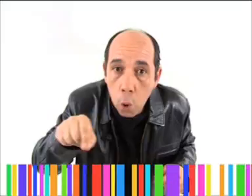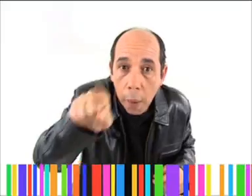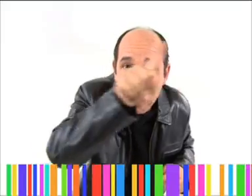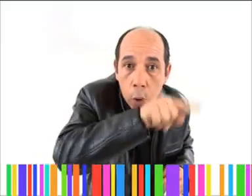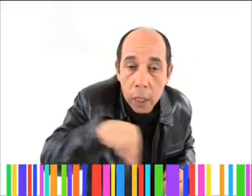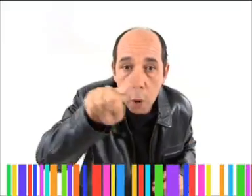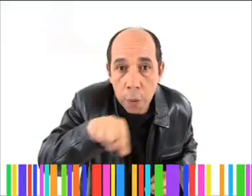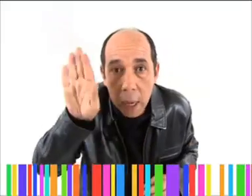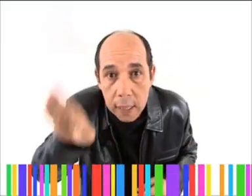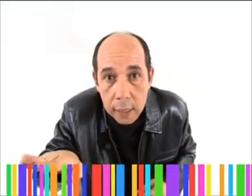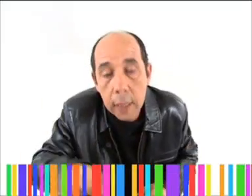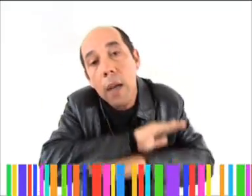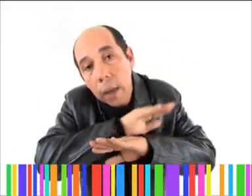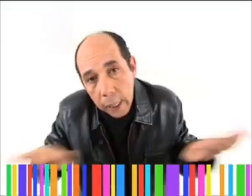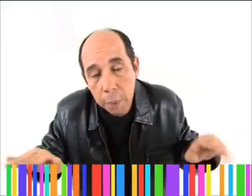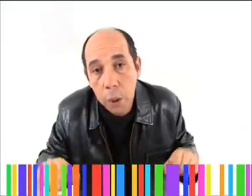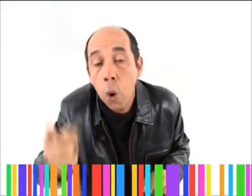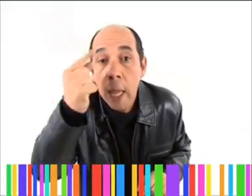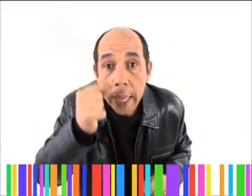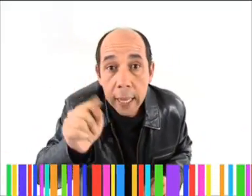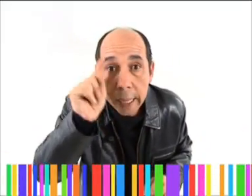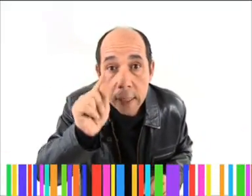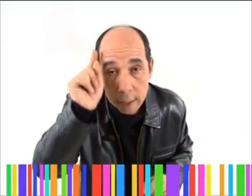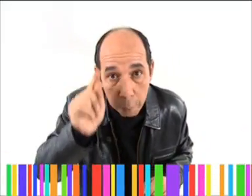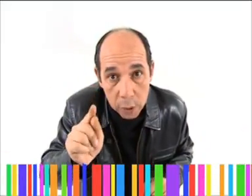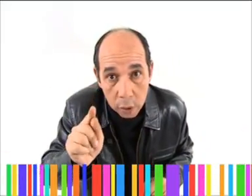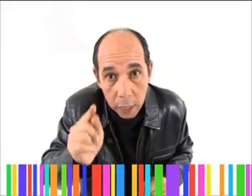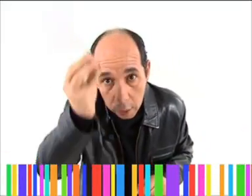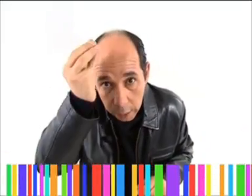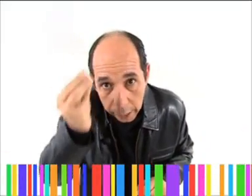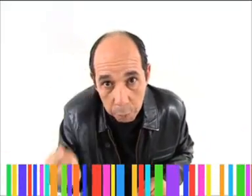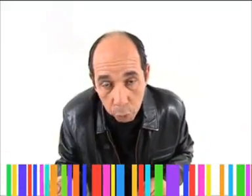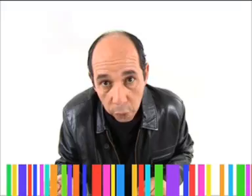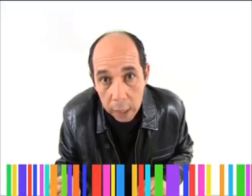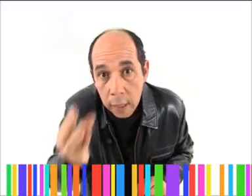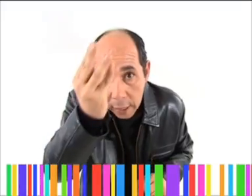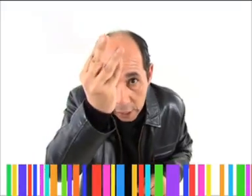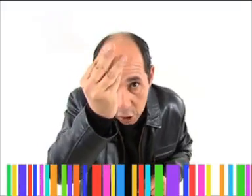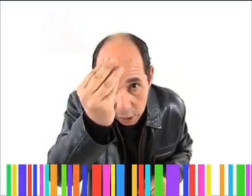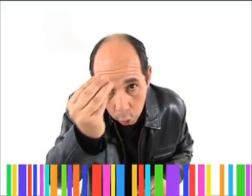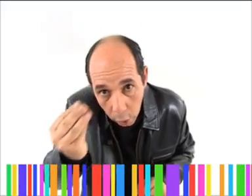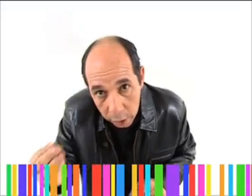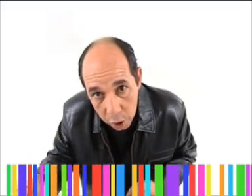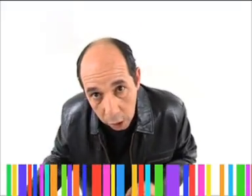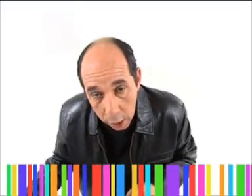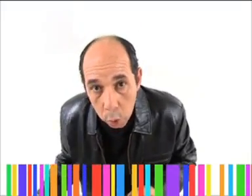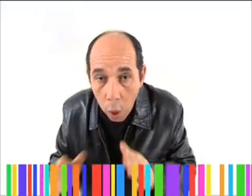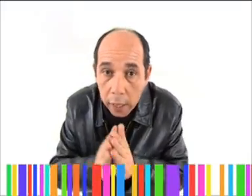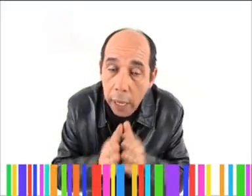بقى كيدور عليها وفين ما قصت يديه كيضربني الضوء. الا كانت لا بريز دو تير الخيط مدفون في الارض داكشي ديال الضوء غادي يمشي للارض وهكذا غيمكن